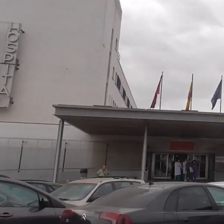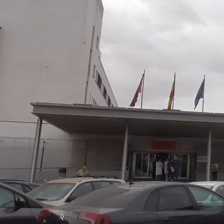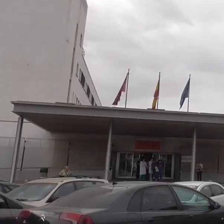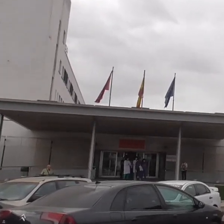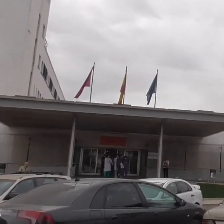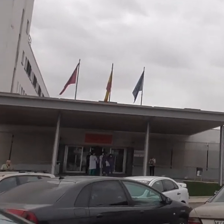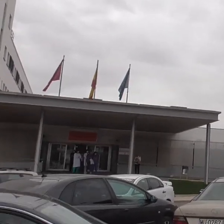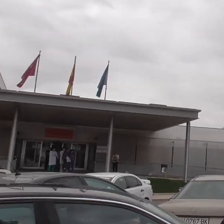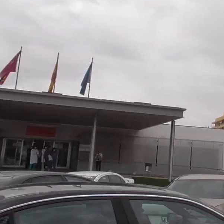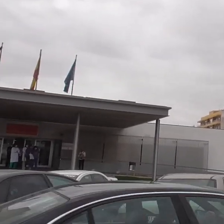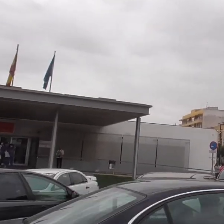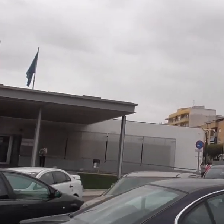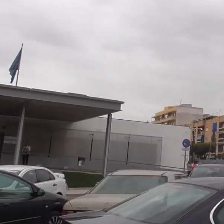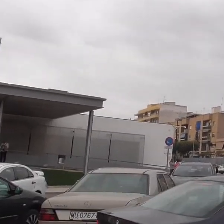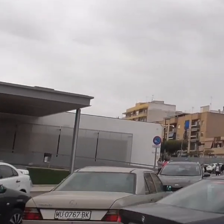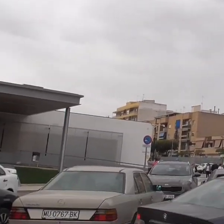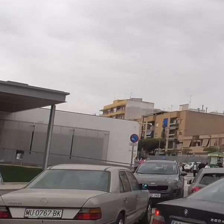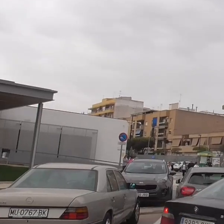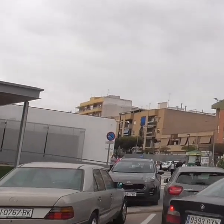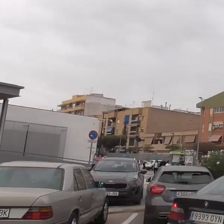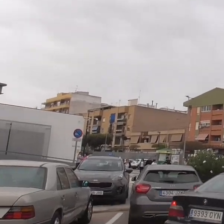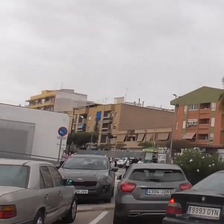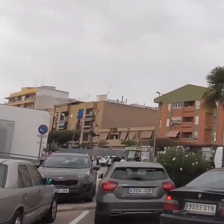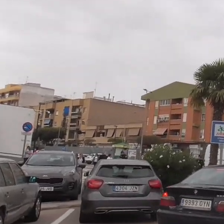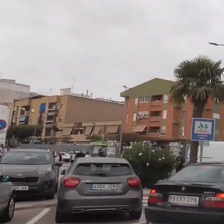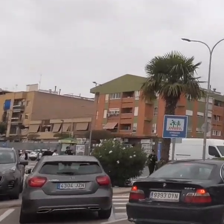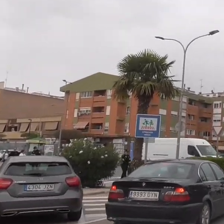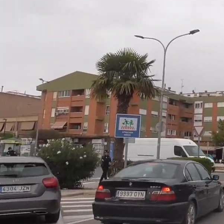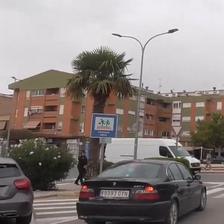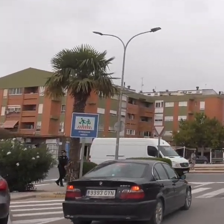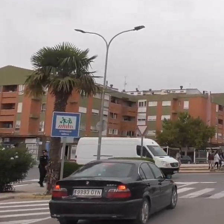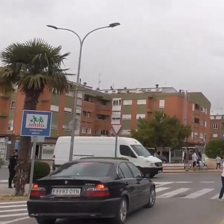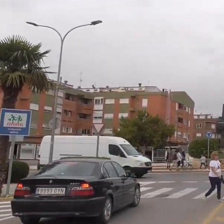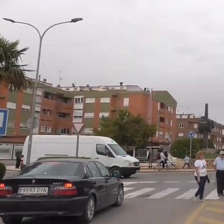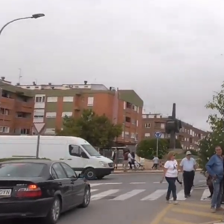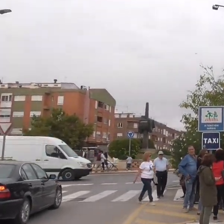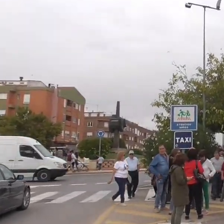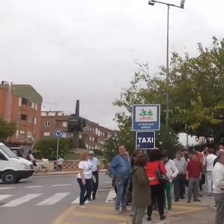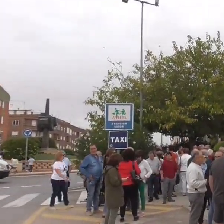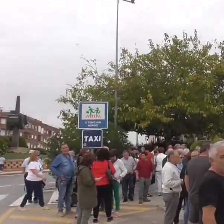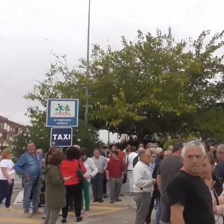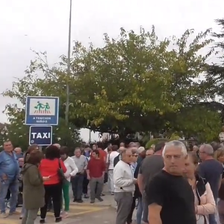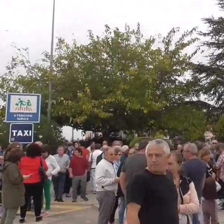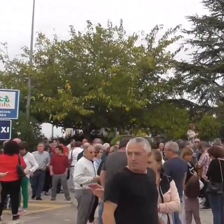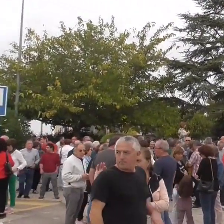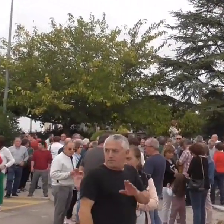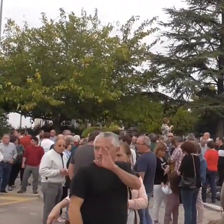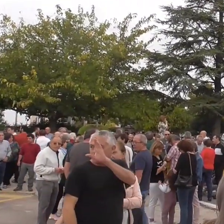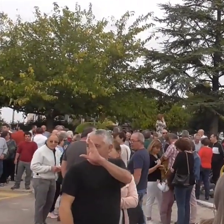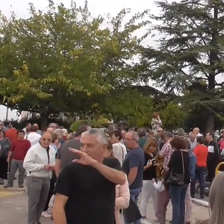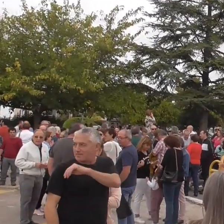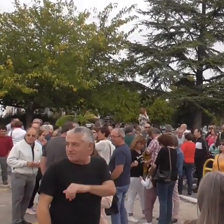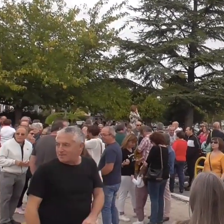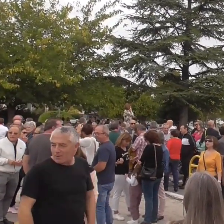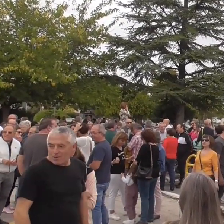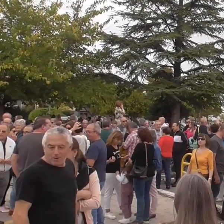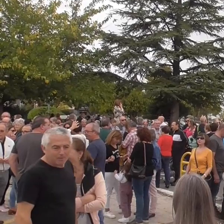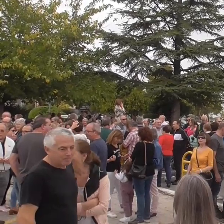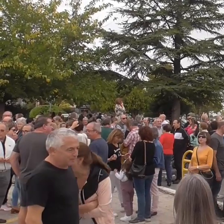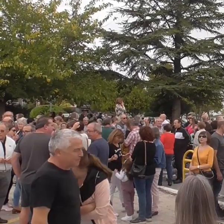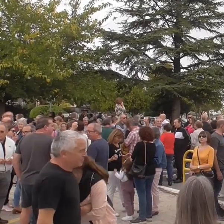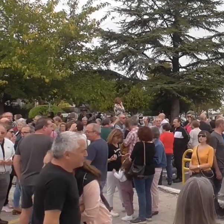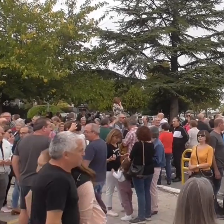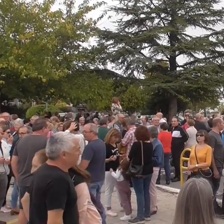Bien, la política, quinto punto, la política actual del Servicio Murciano pone en riesgo la viabilidad de